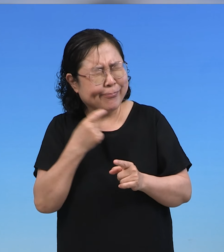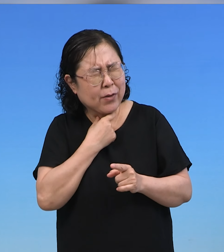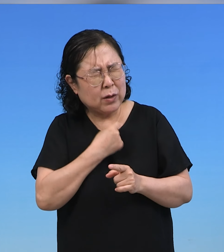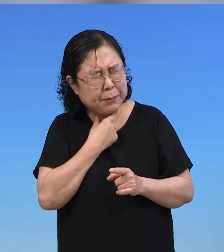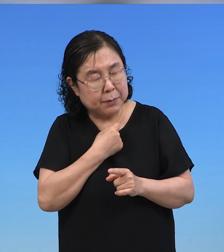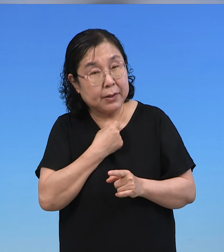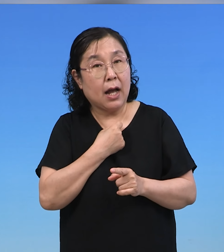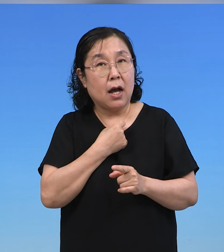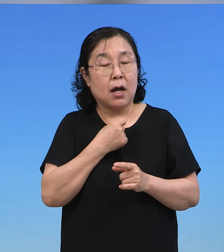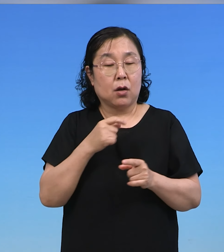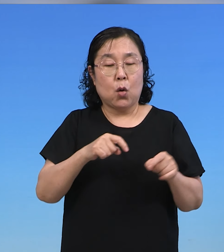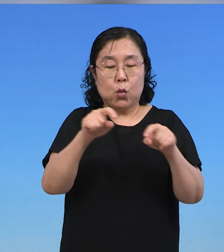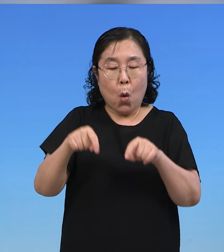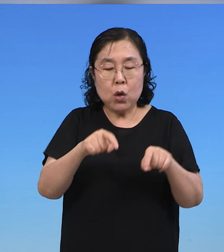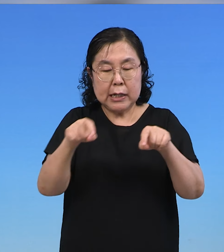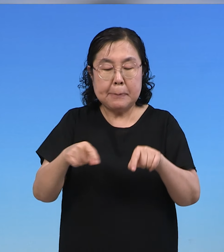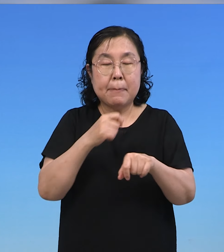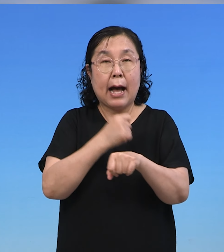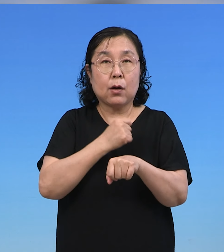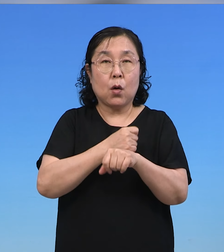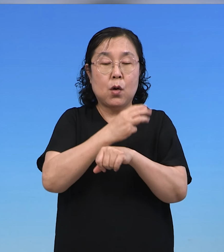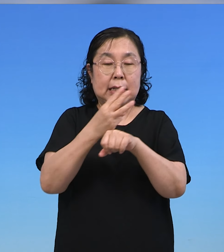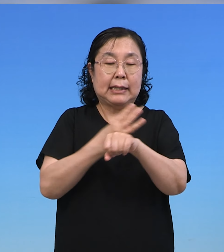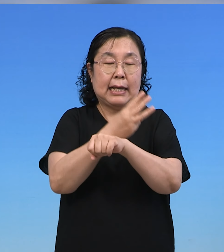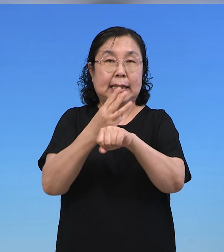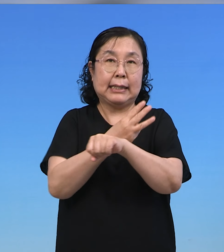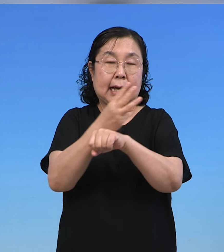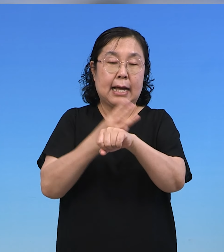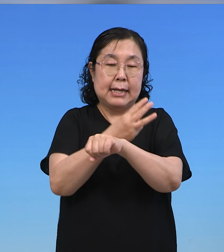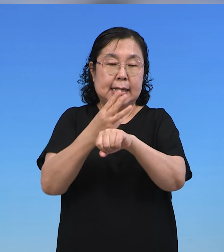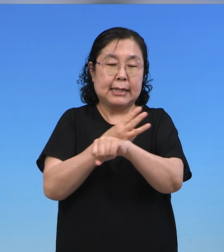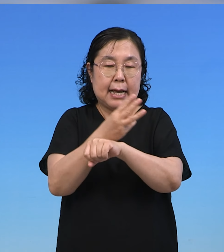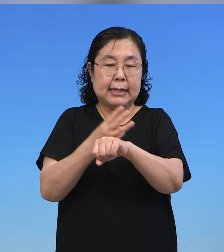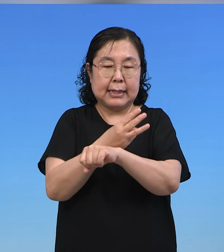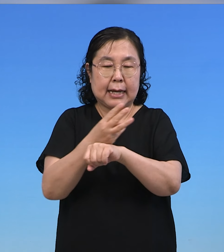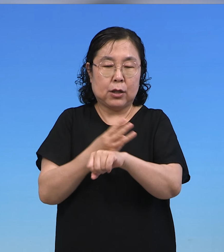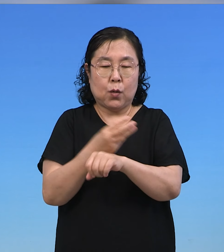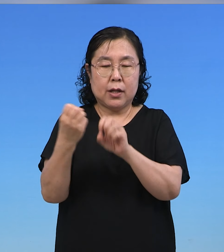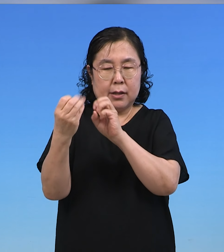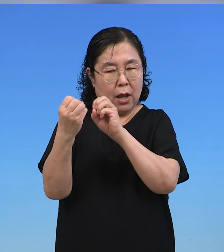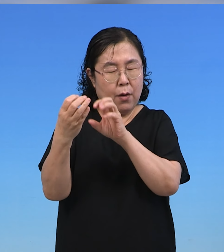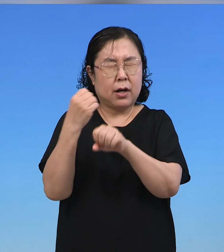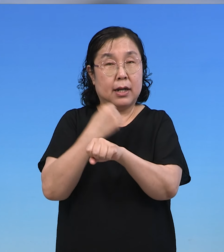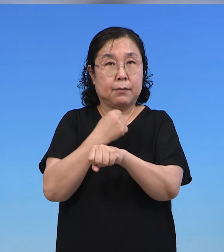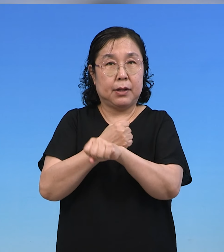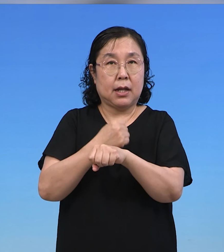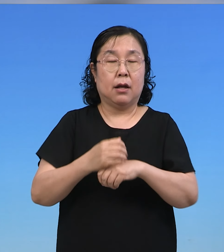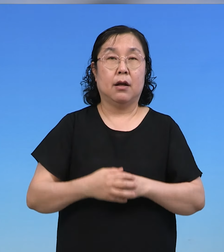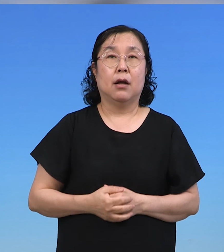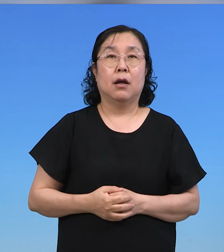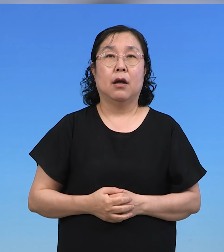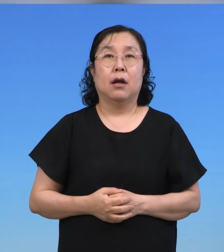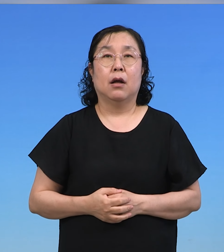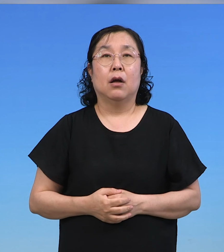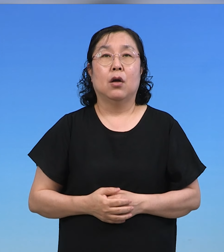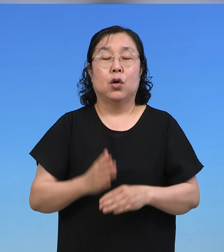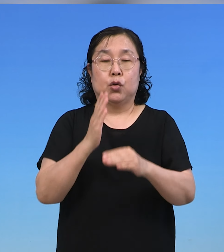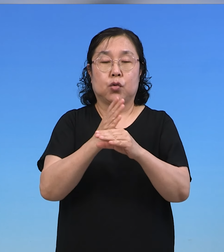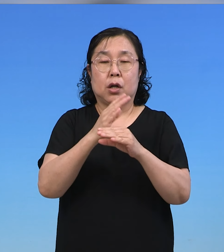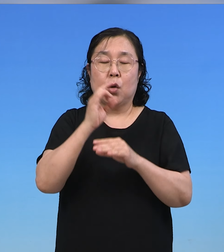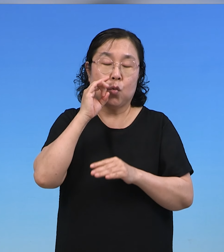해가면서 꼬박 3시간을요. 그래서 제가 이분에게 한마디라도 더 듣고 싶어가지고 질문도 안 했습니다. 중간에